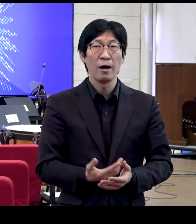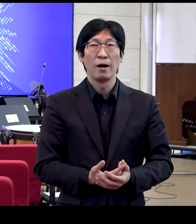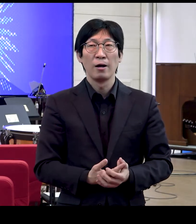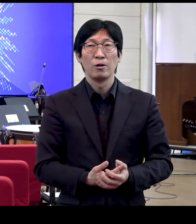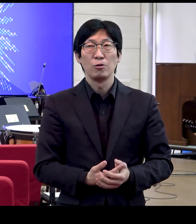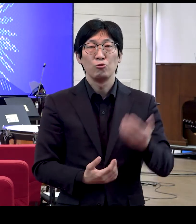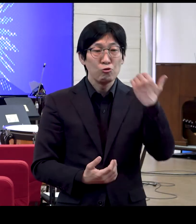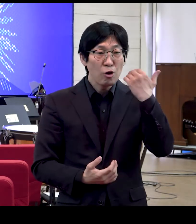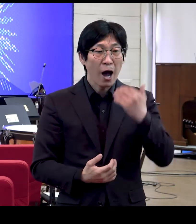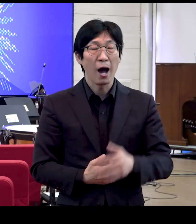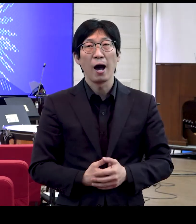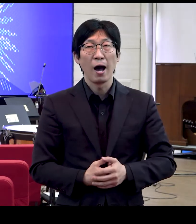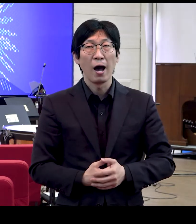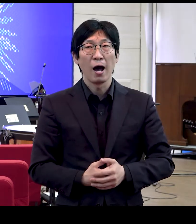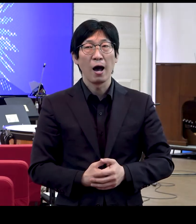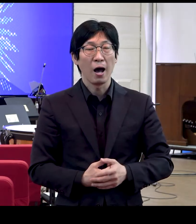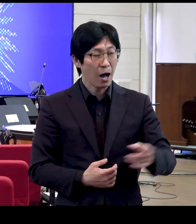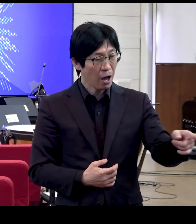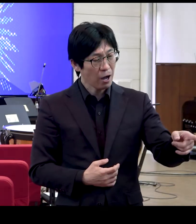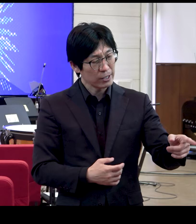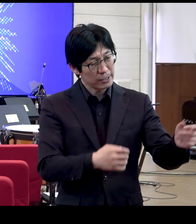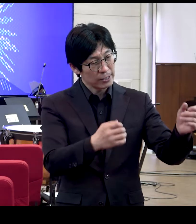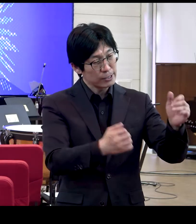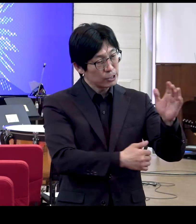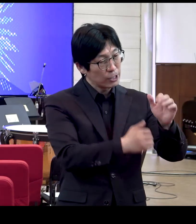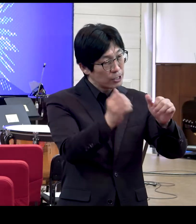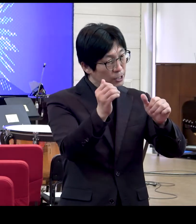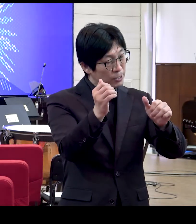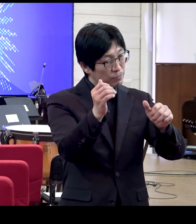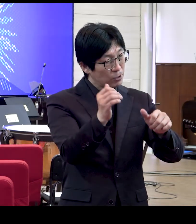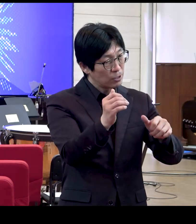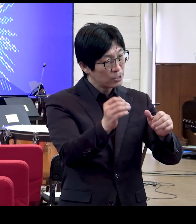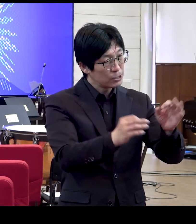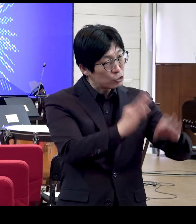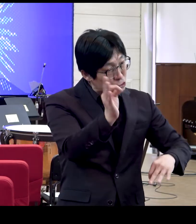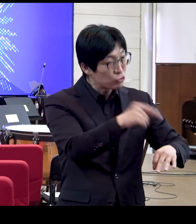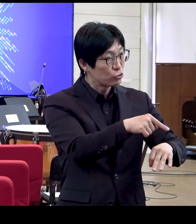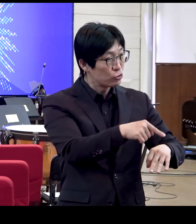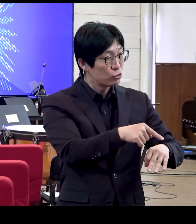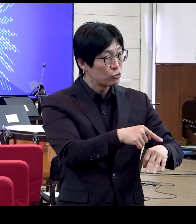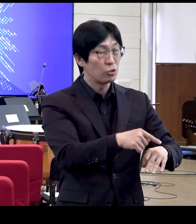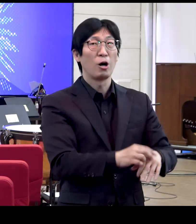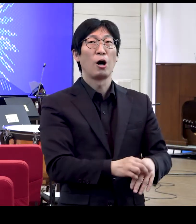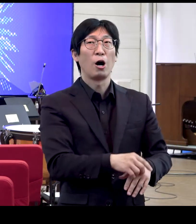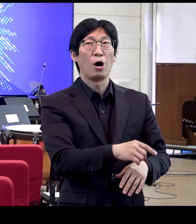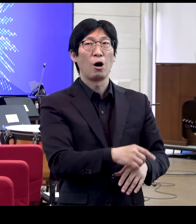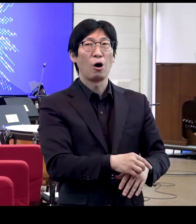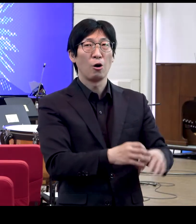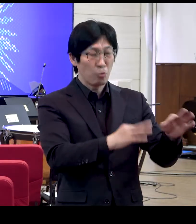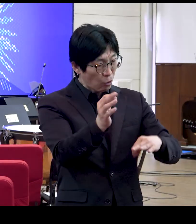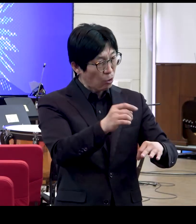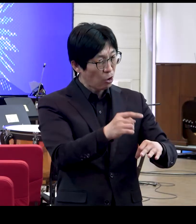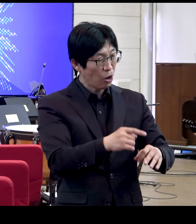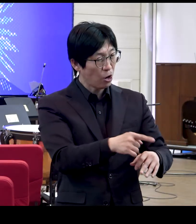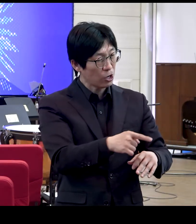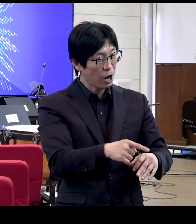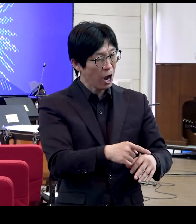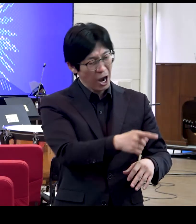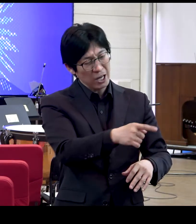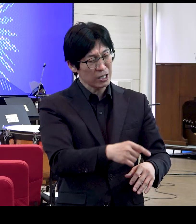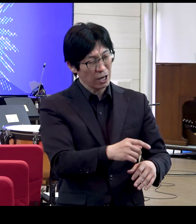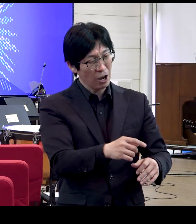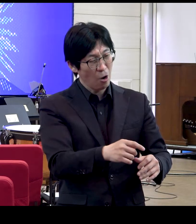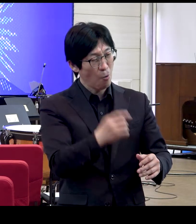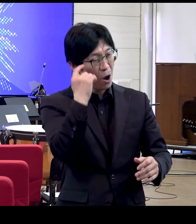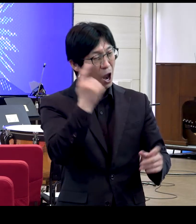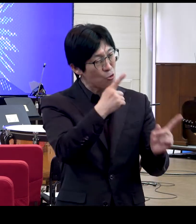어떤 사람이 그렇게 만약에 어려운 뭐 실수했을 때 우리가 뭐 그렇게 자신 있게 그렇게 어떻게 근데 넘어가 이렇게 말 못한다